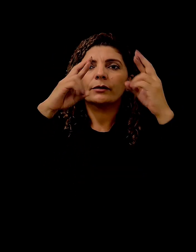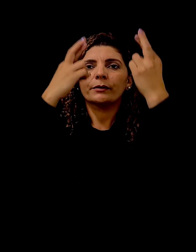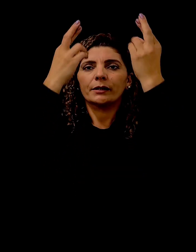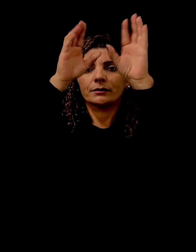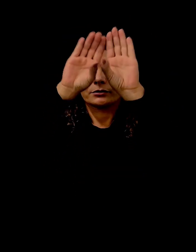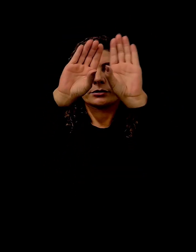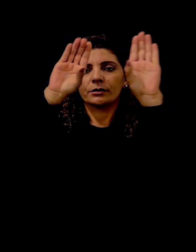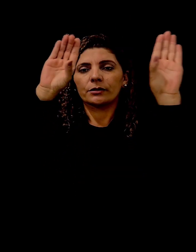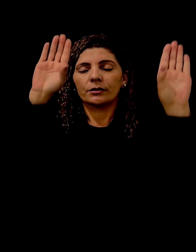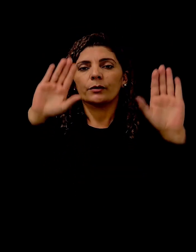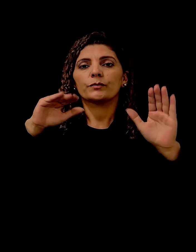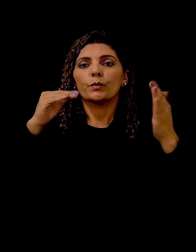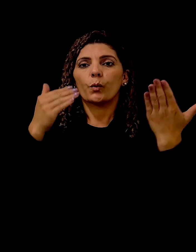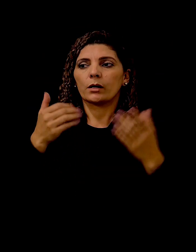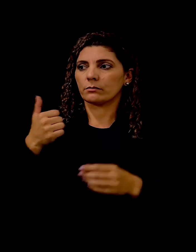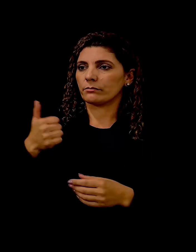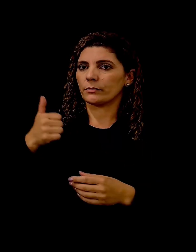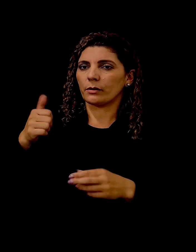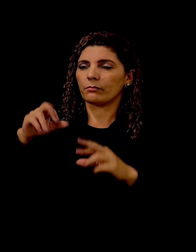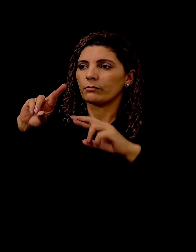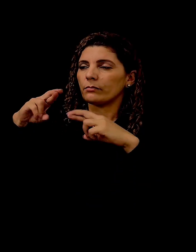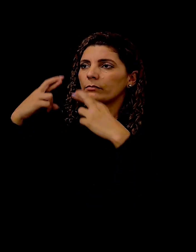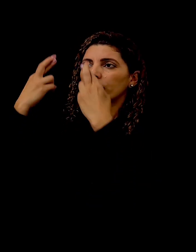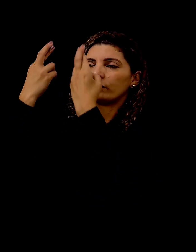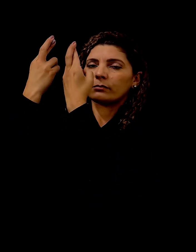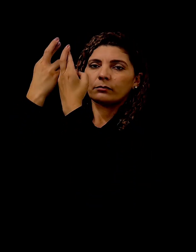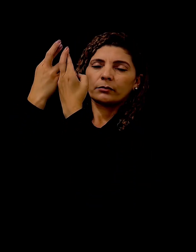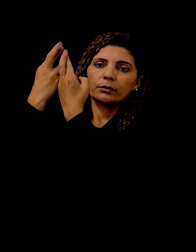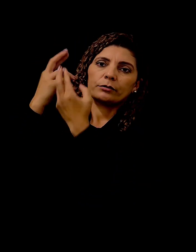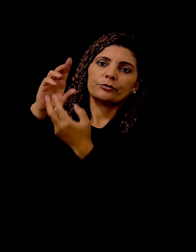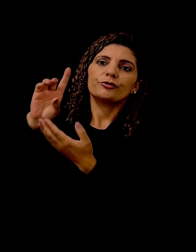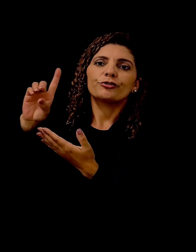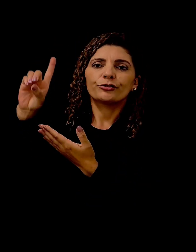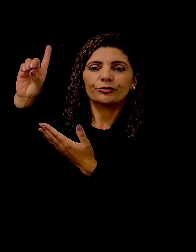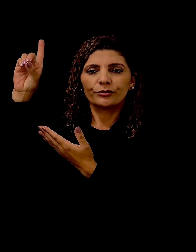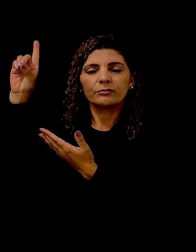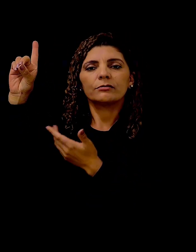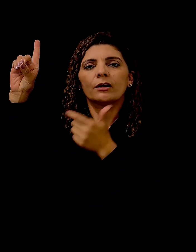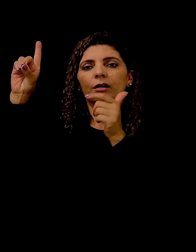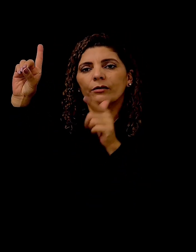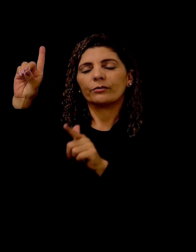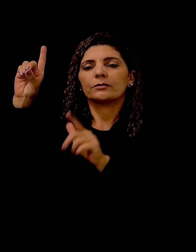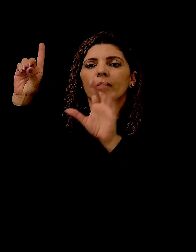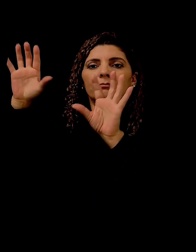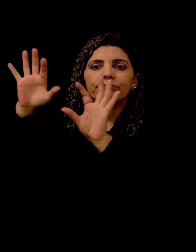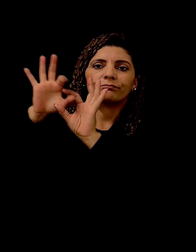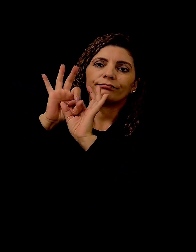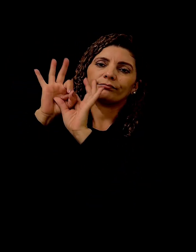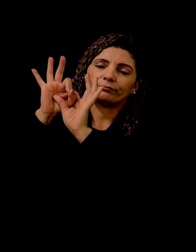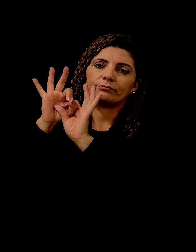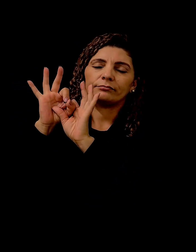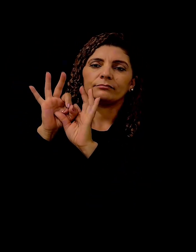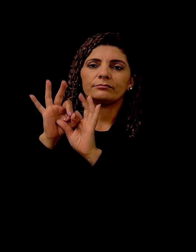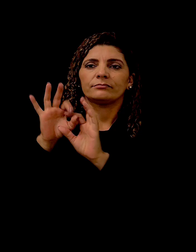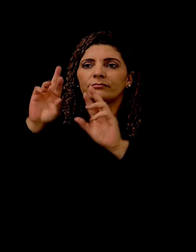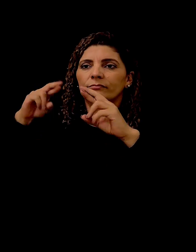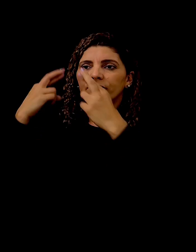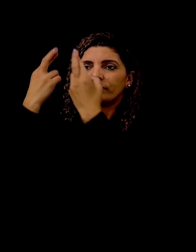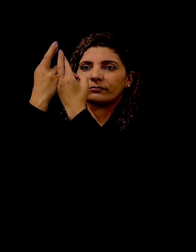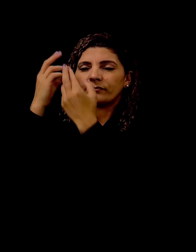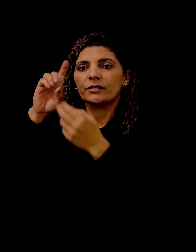estiver inserida dentro do reino de Deus. Porque é no reino de Deus que